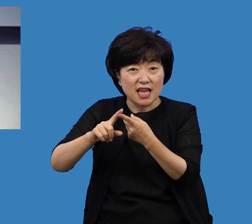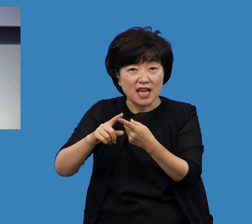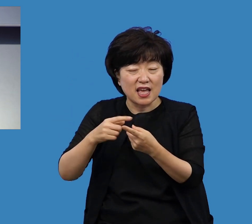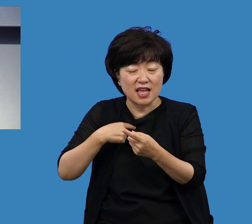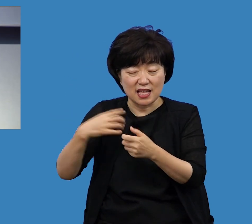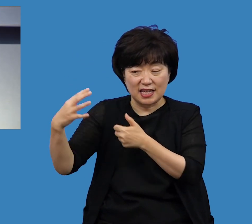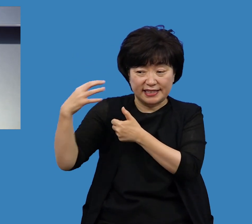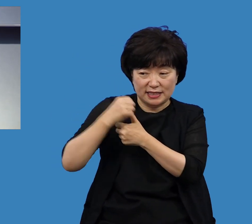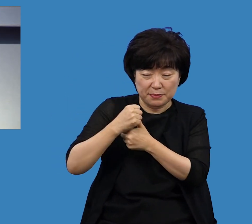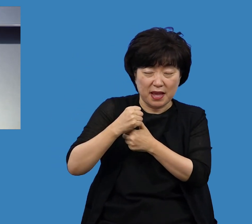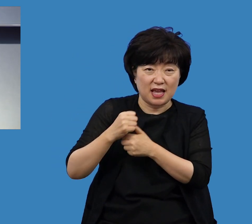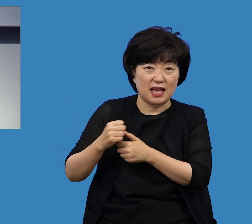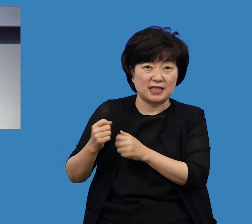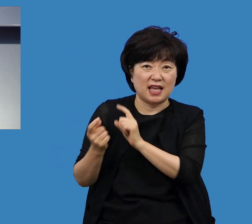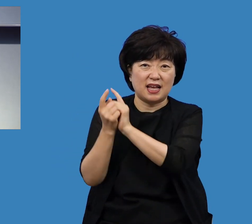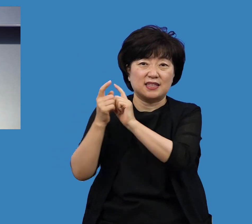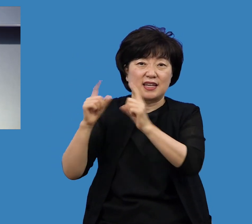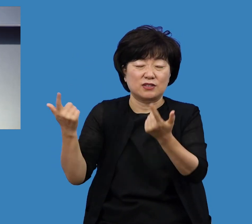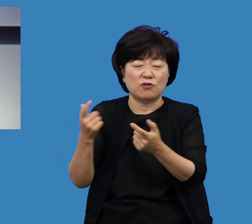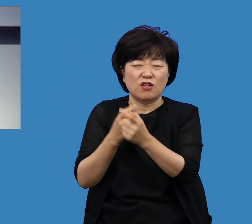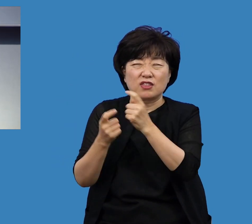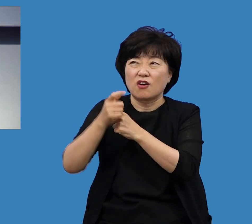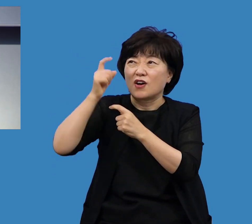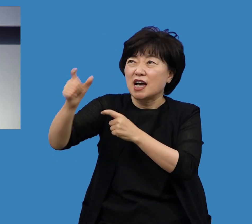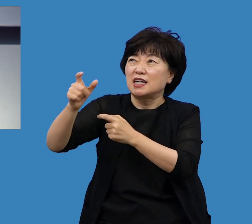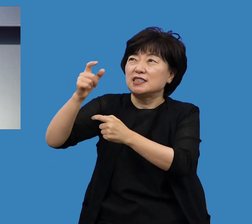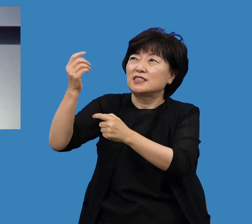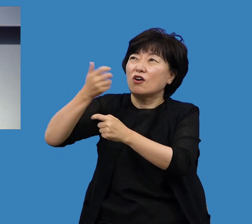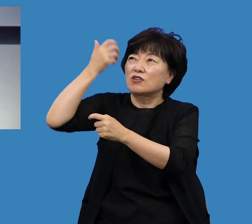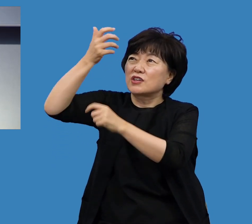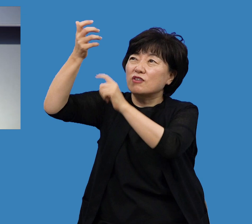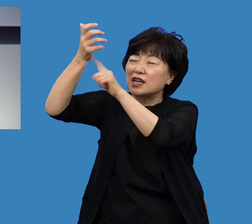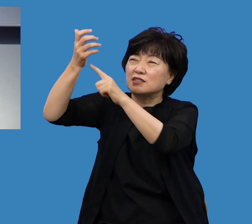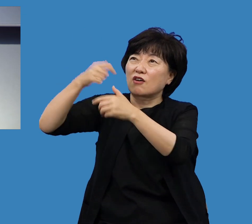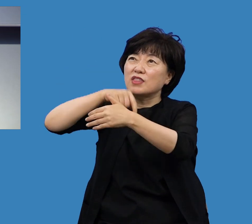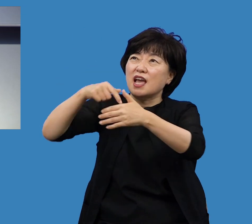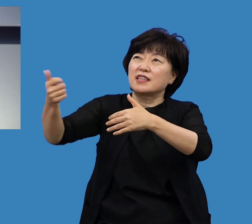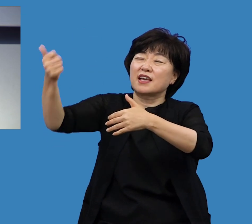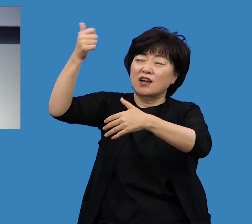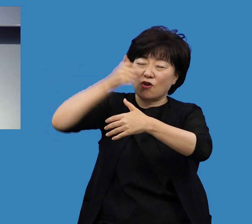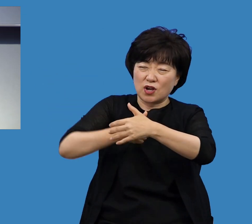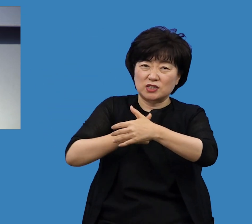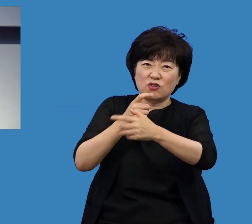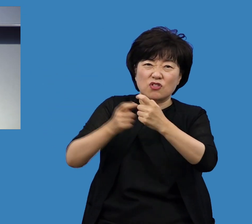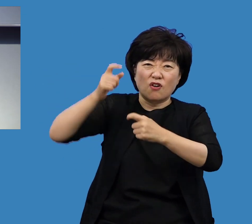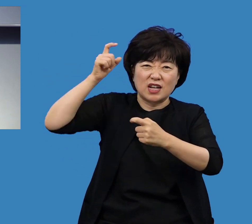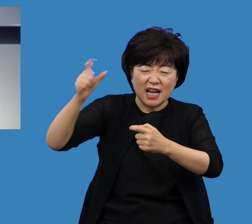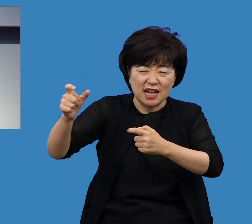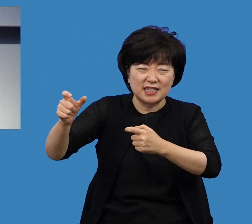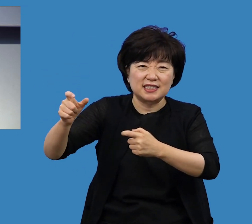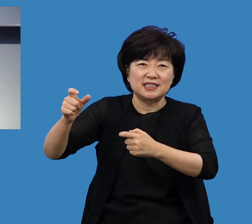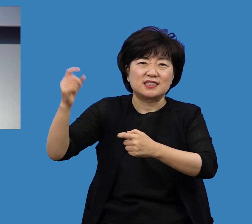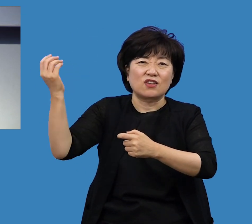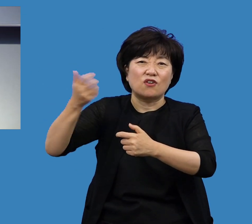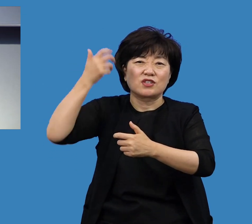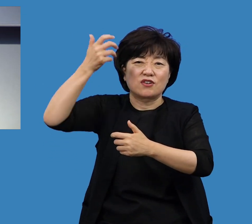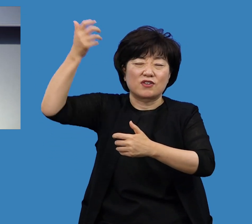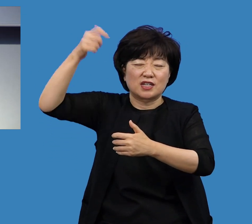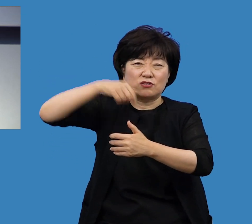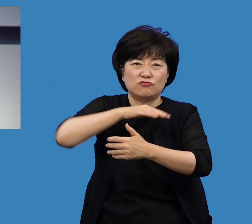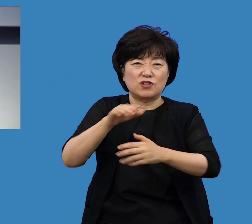아니라 더 강한 자이신 성령께서 우리 안에 거하시고, 더 강한 자이신 성령께서 우리의